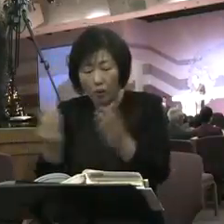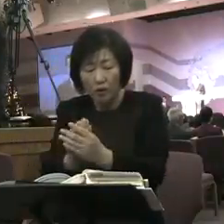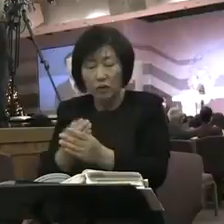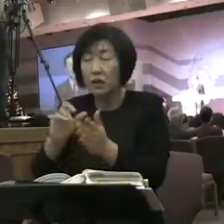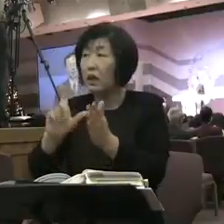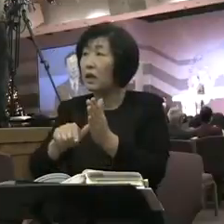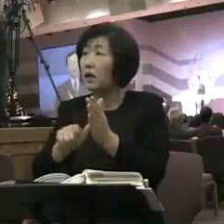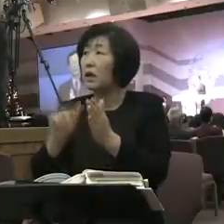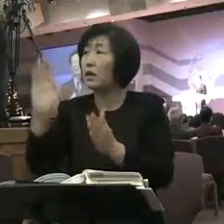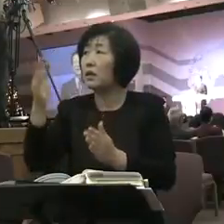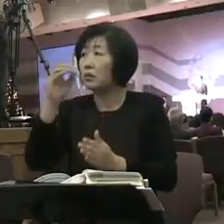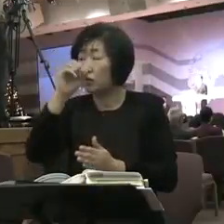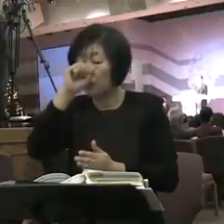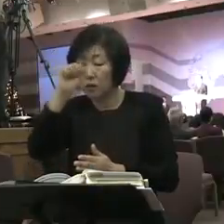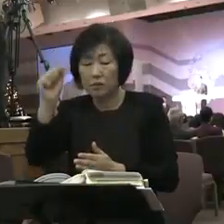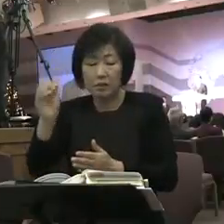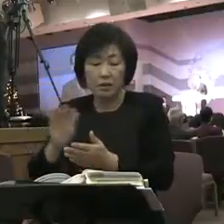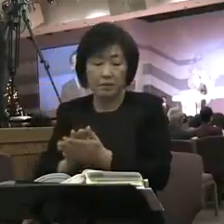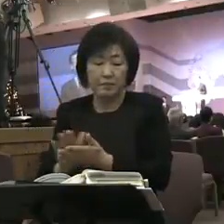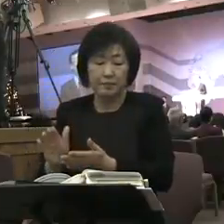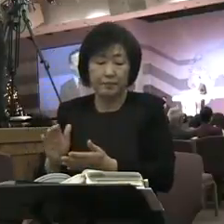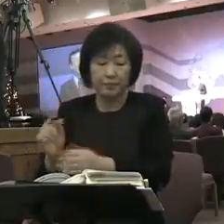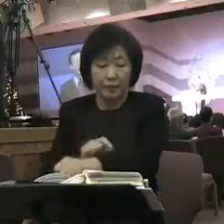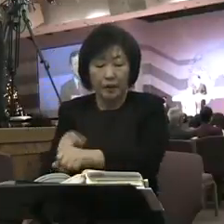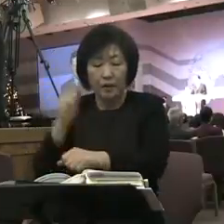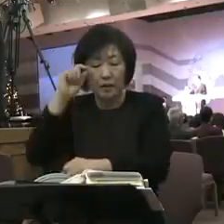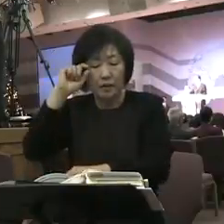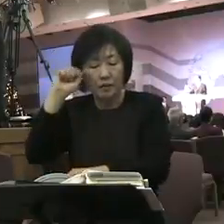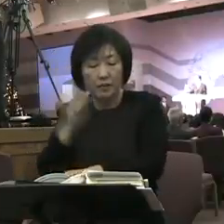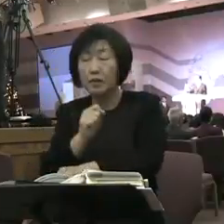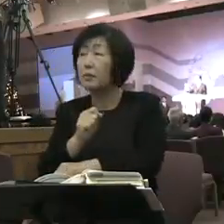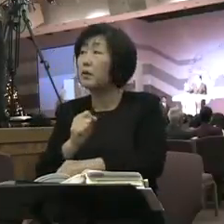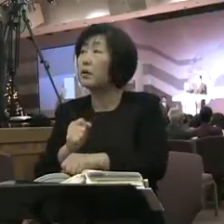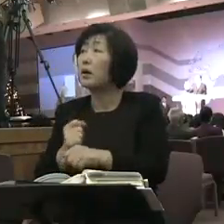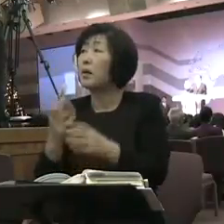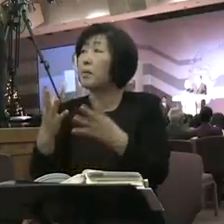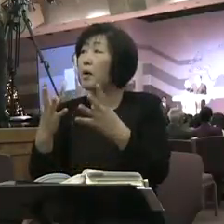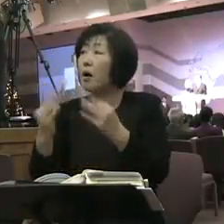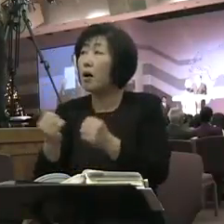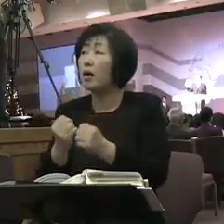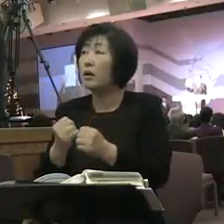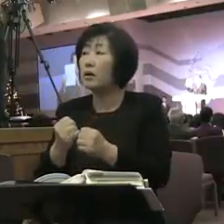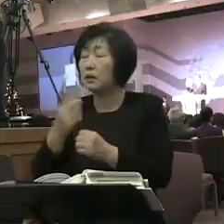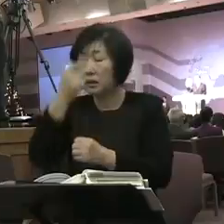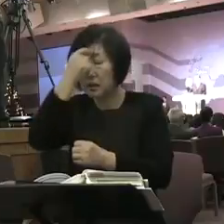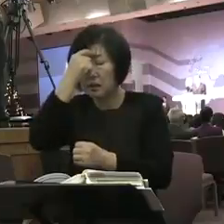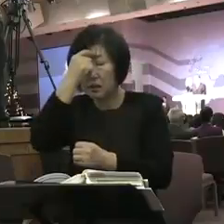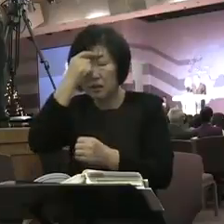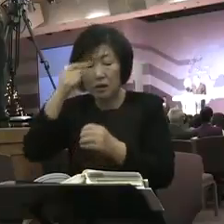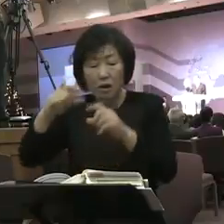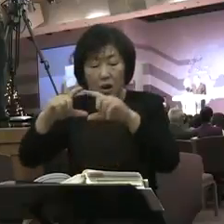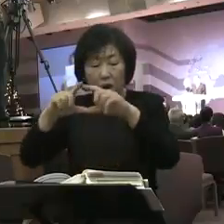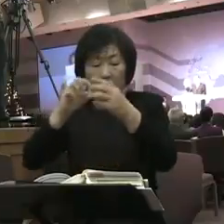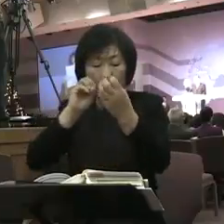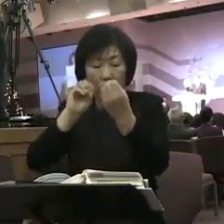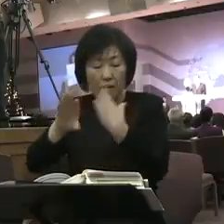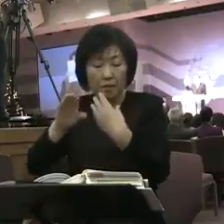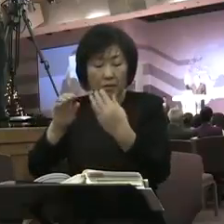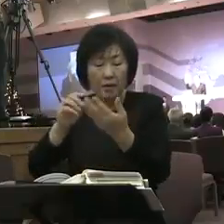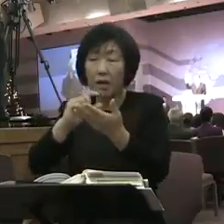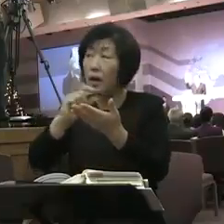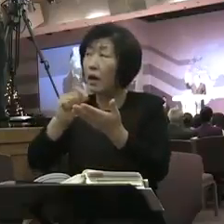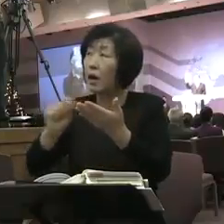좋겠어요. 그리고 이번 특세에 하나님께서 많은 기도응답을 해주셔서 기도응답 카드를 많은 성도님들이 작성해